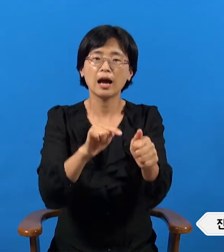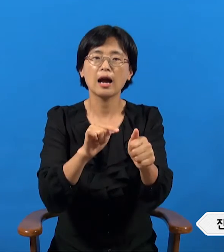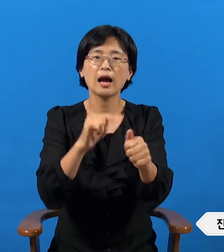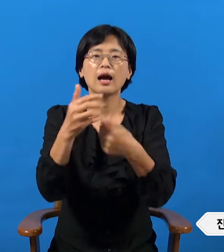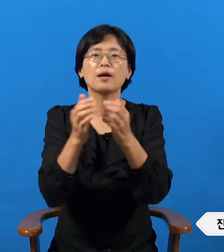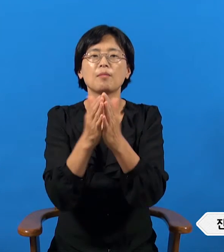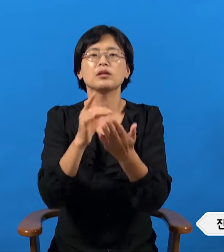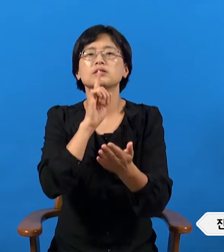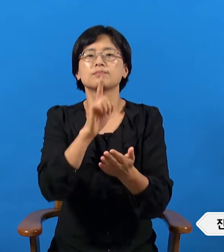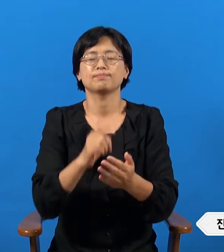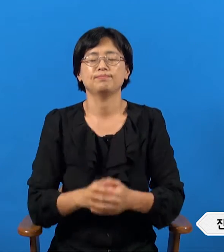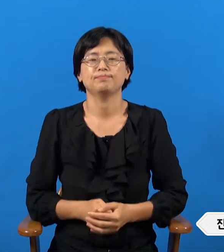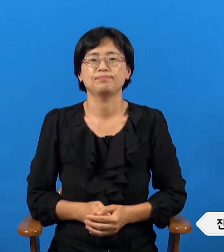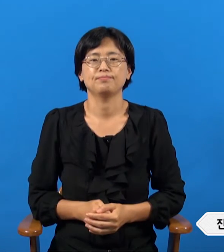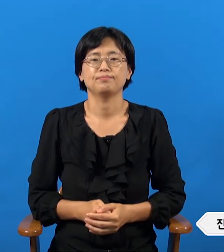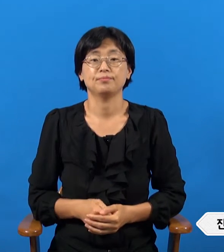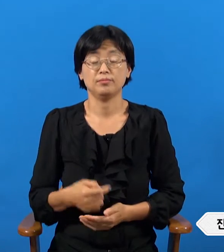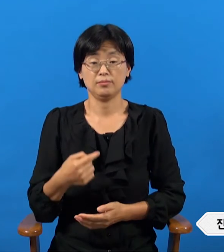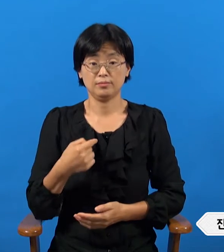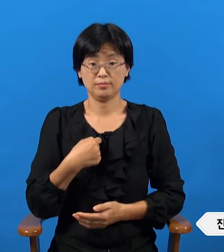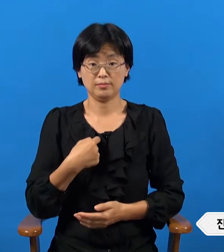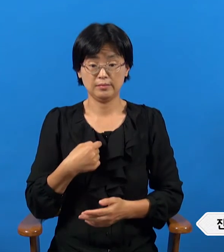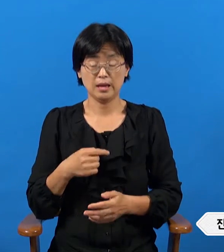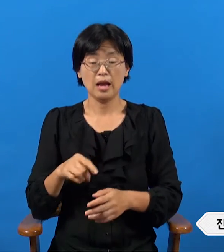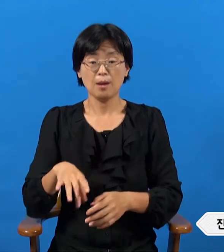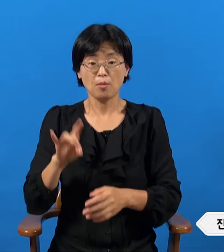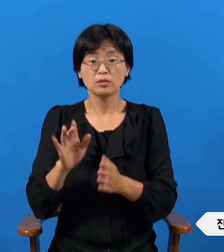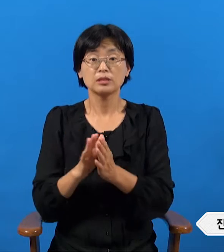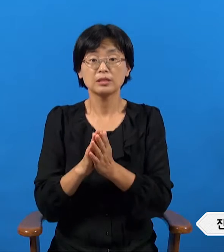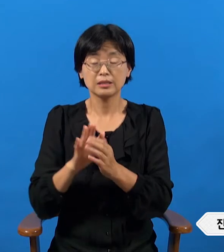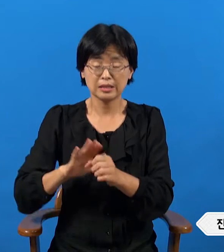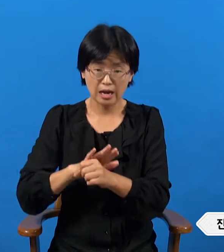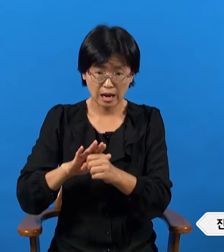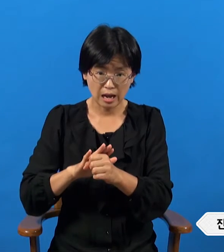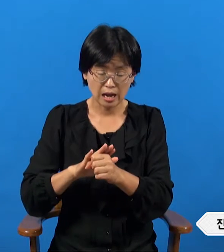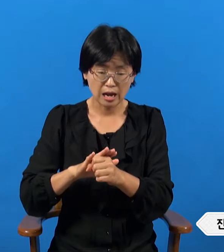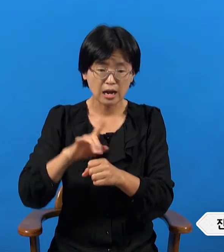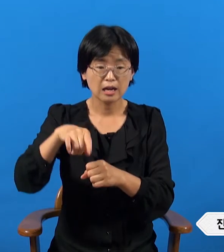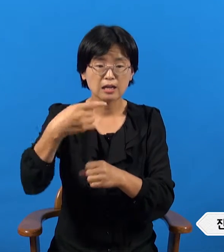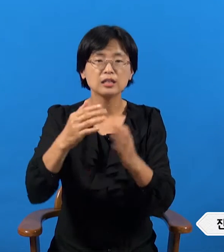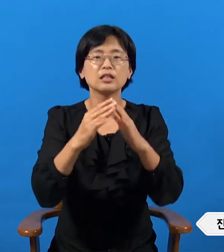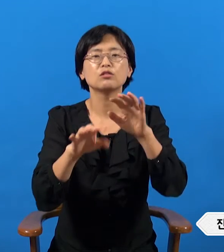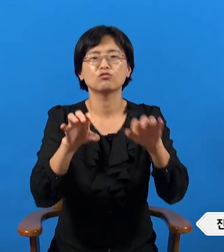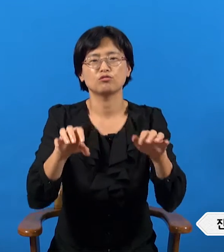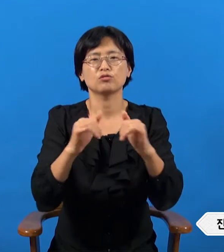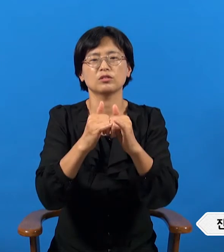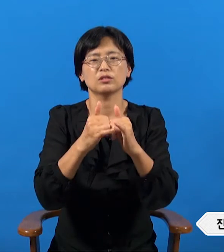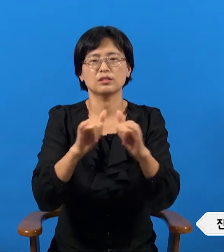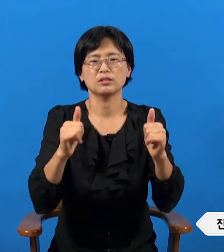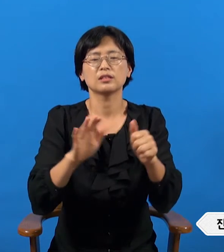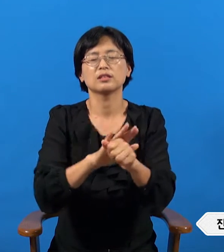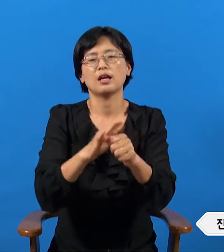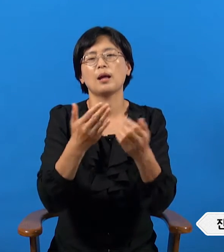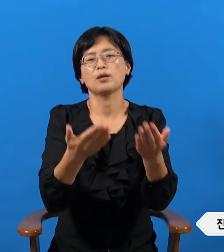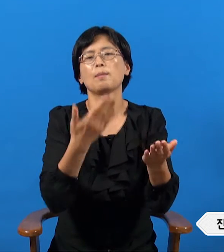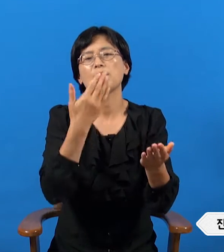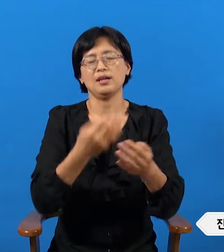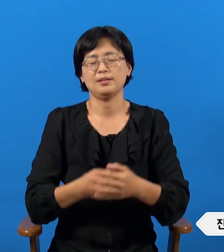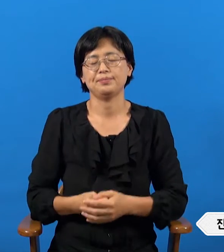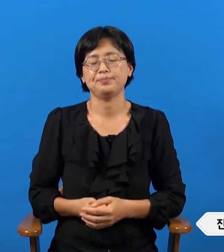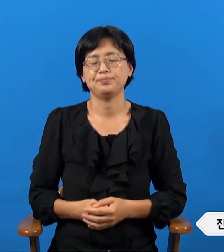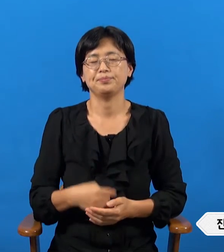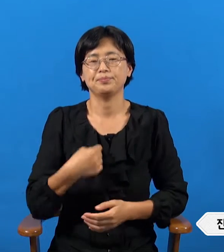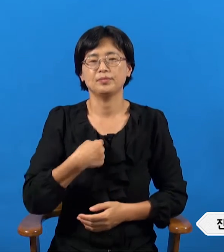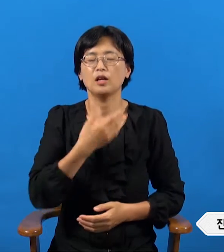않는다면 내 이웃을 사랑할 수 없다고 말씀합니다. 어떻게 우리가 우리 자신을 사랑할 수 있는가?